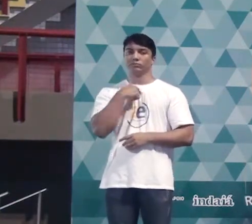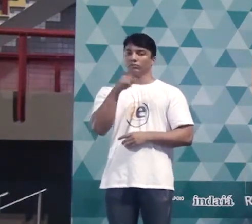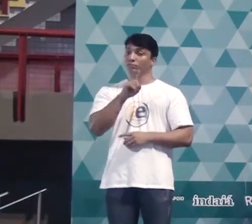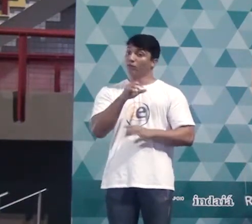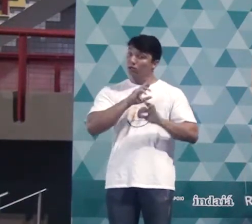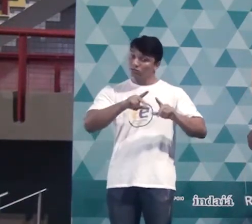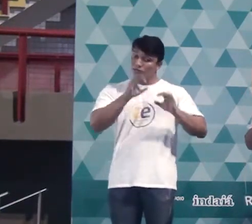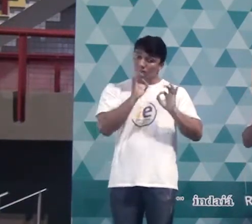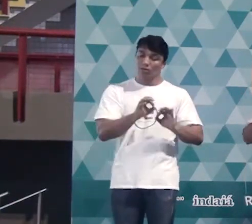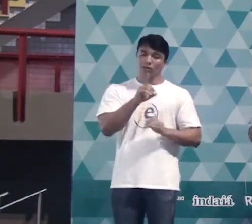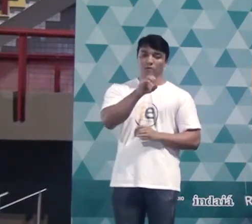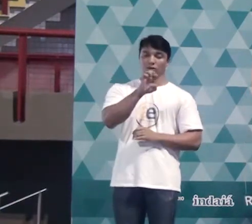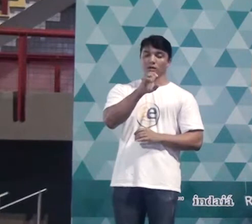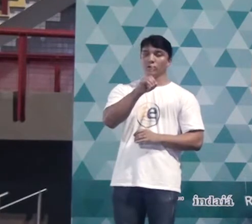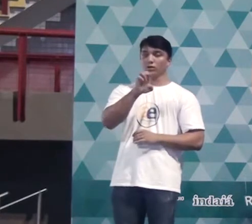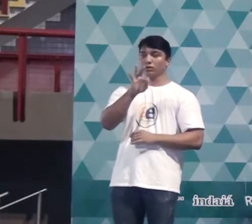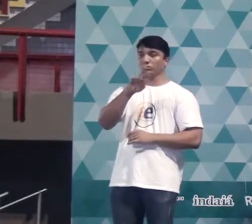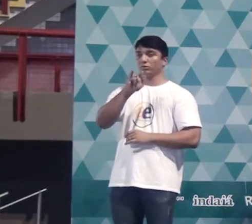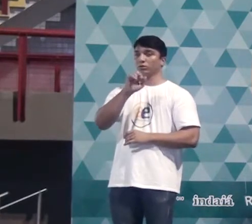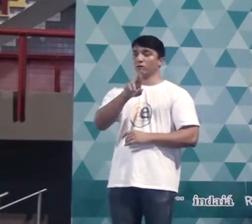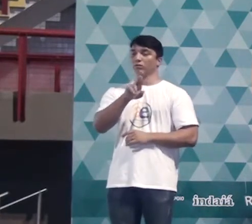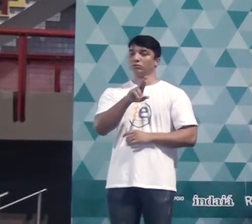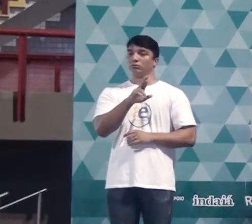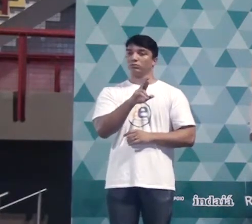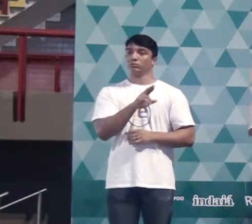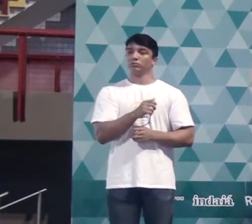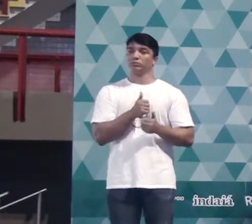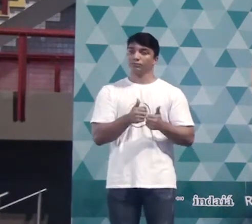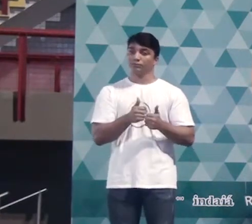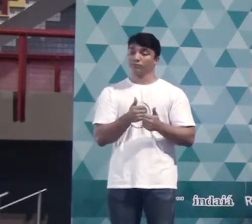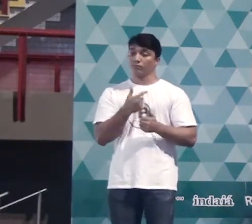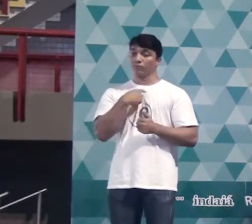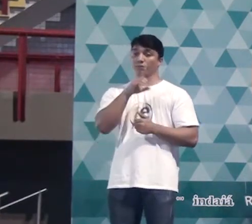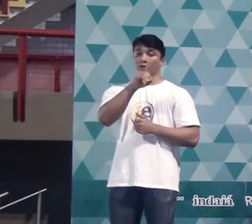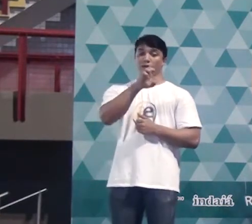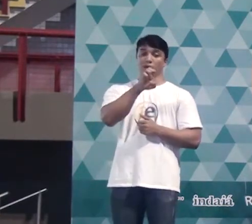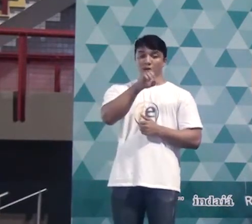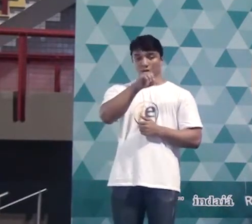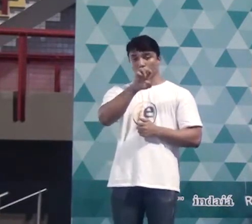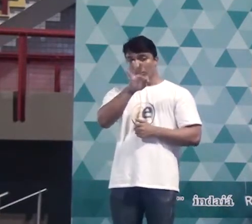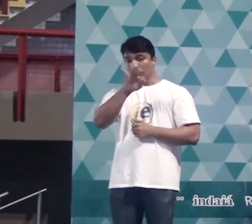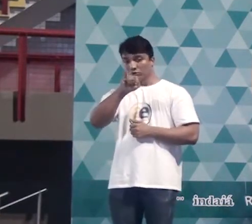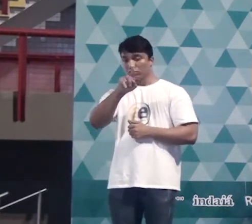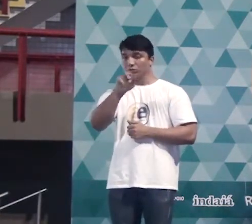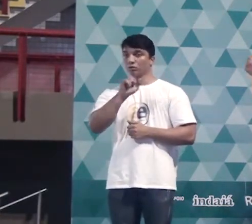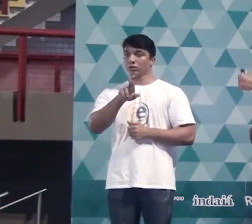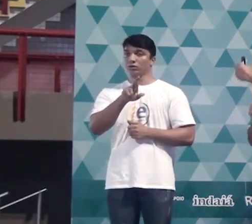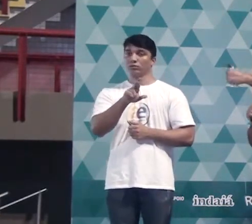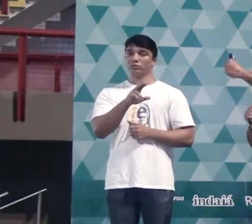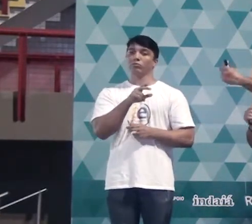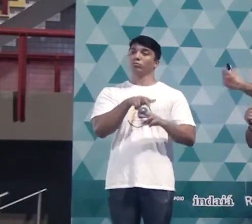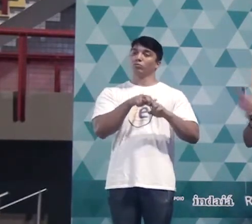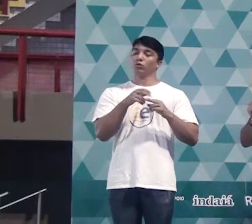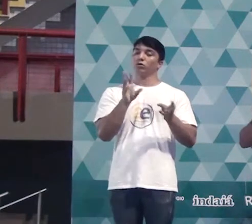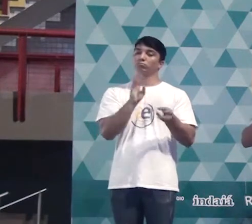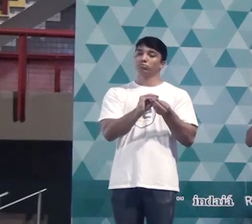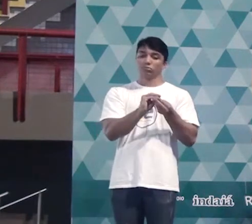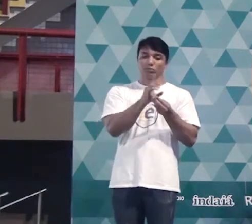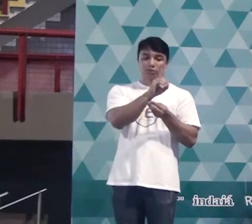dedetizar. Porque não vem nem de detetive. Se é detetive para achar barato. É dedetizar. Vem da sigla